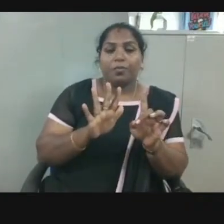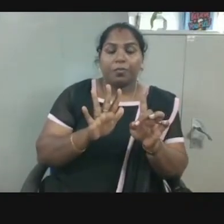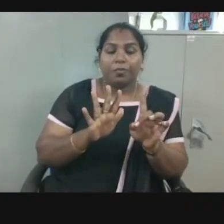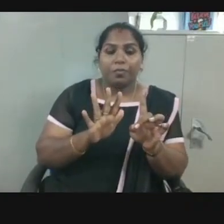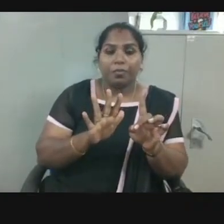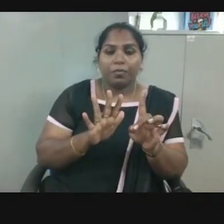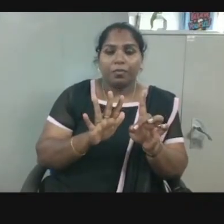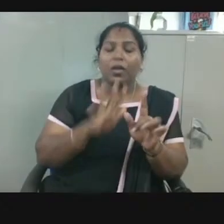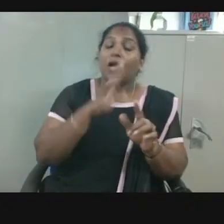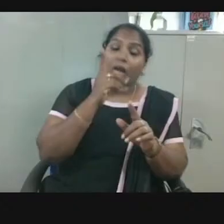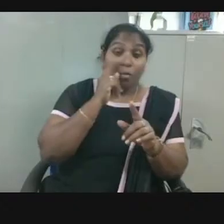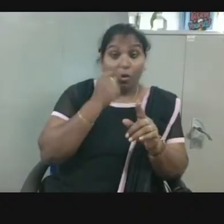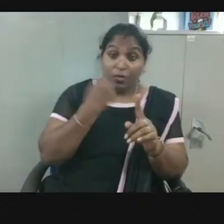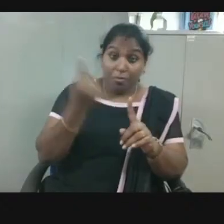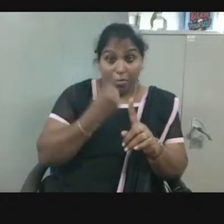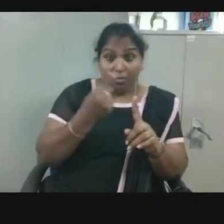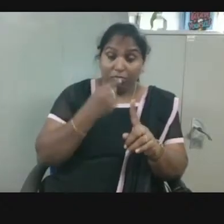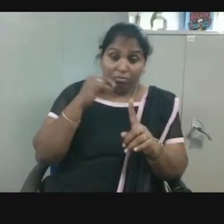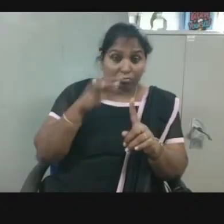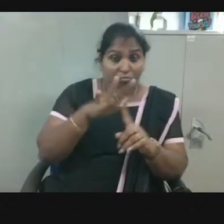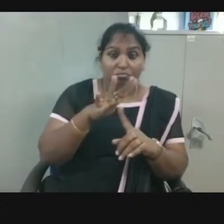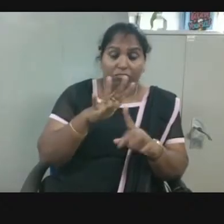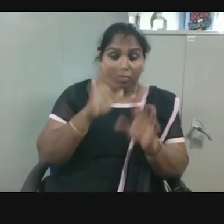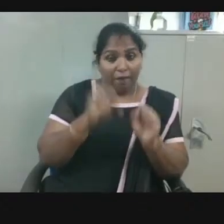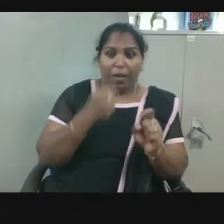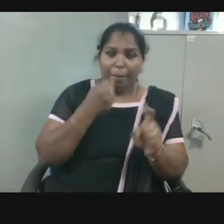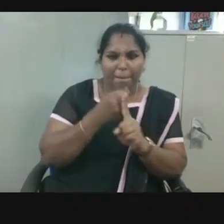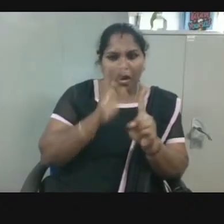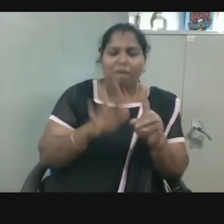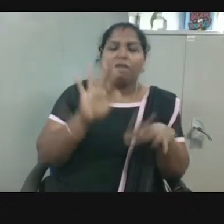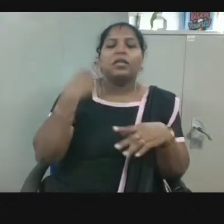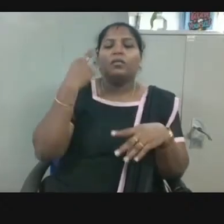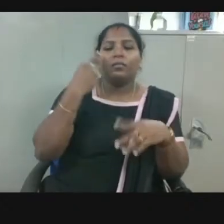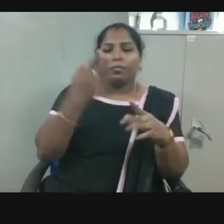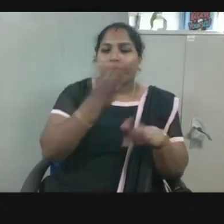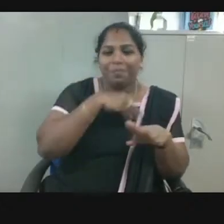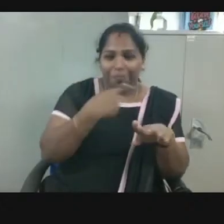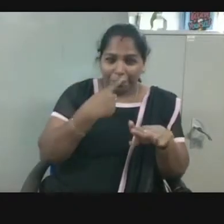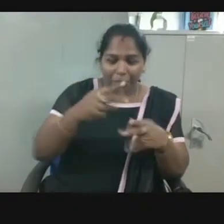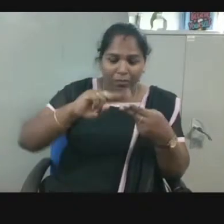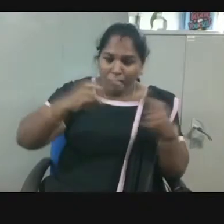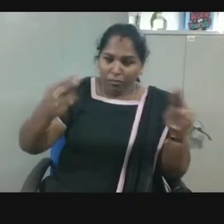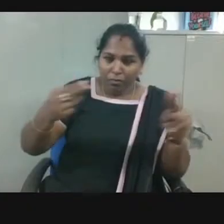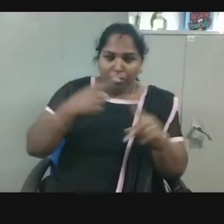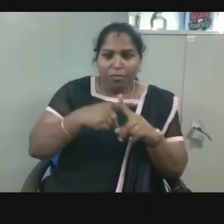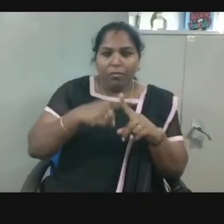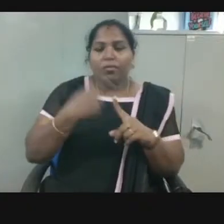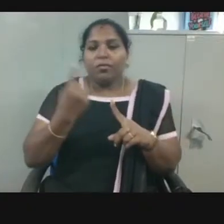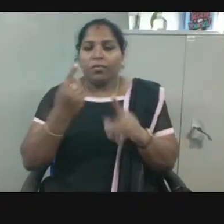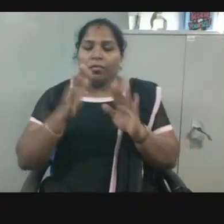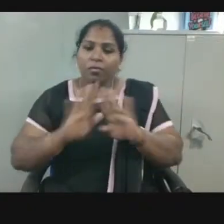മാത്രം ബാധിക്കാനുള്ള കാര്യവും നമുക്ക് ഇതാണ്. കാരണം ആ ജീൻ എക്സ് ക്രോമസോമിനകത്തുള്ളതായോണ്ട് ആ ജീൻ വേറെ